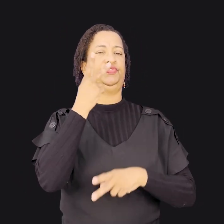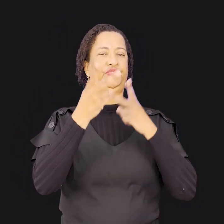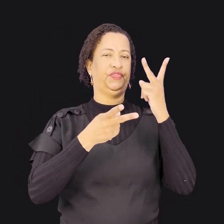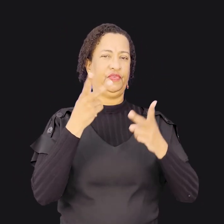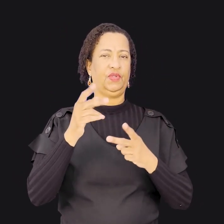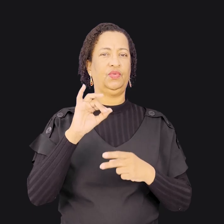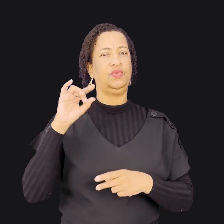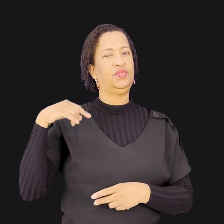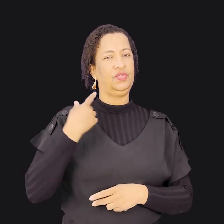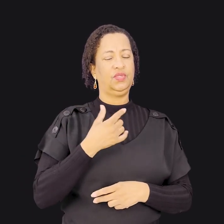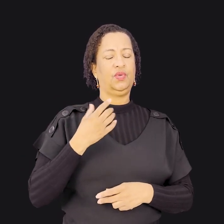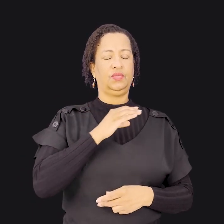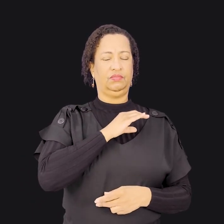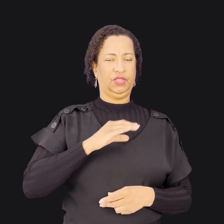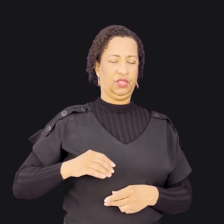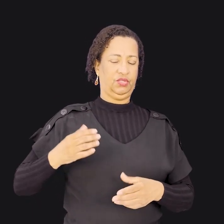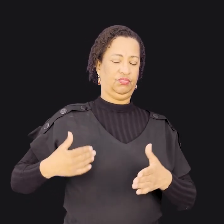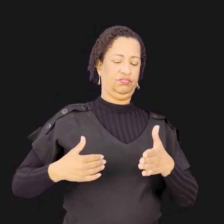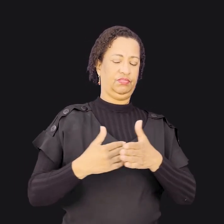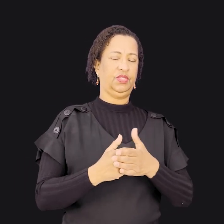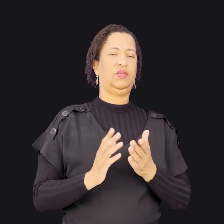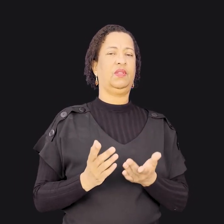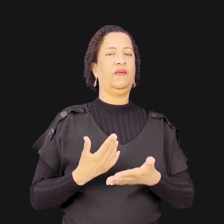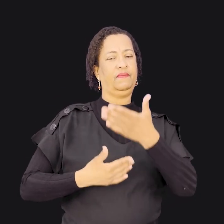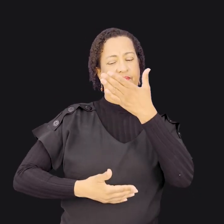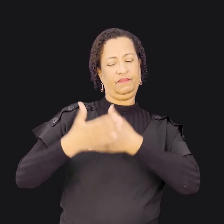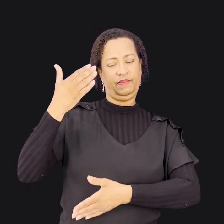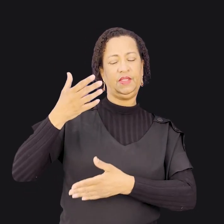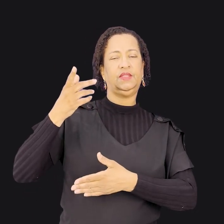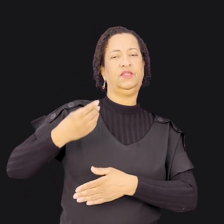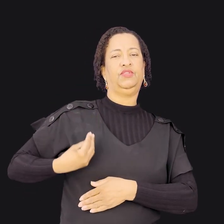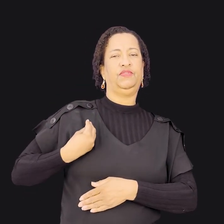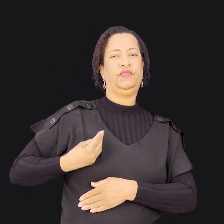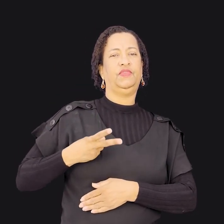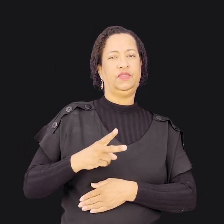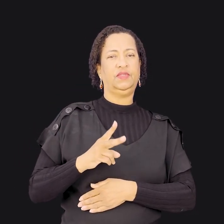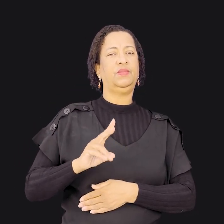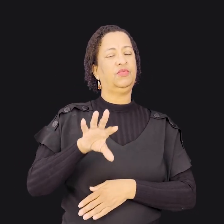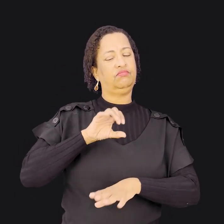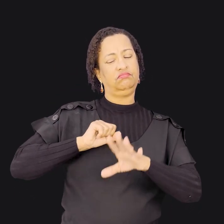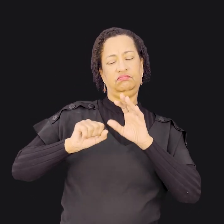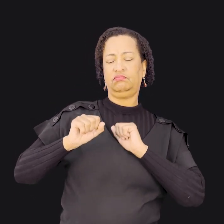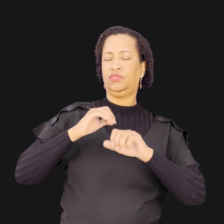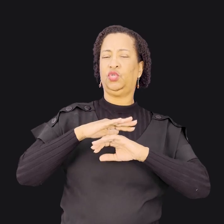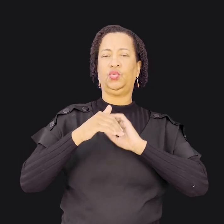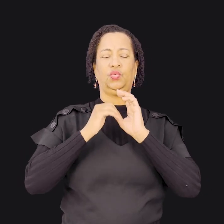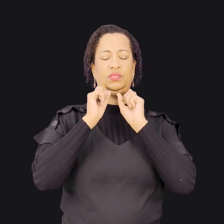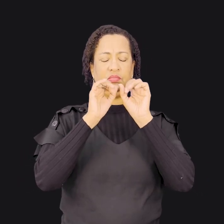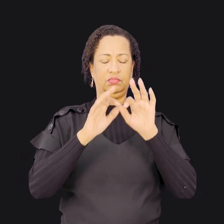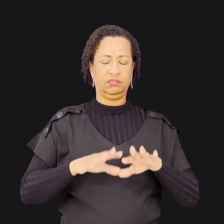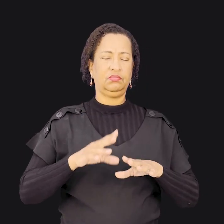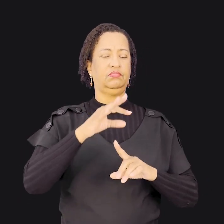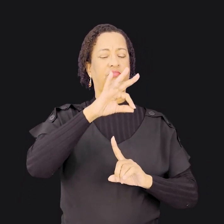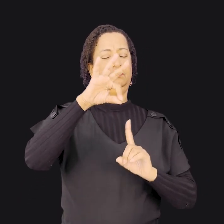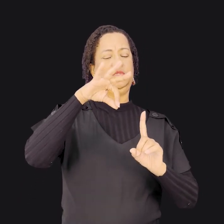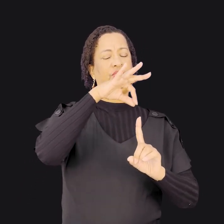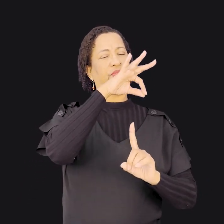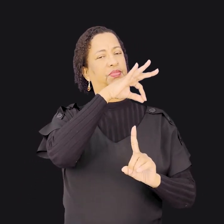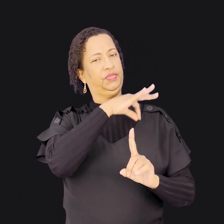nos aproximarmos de Cristo e habitarmos nele, iremos nos apropriar de todas as bênçãos espirituais.